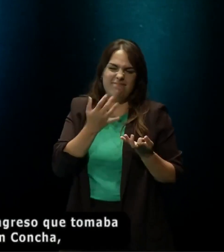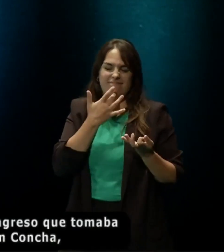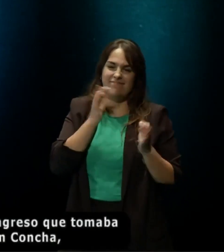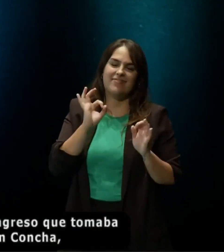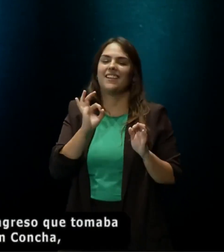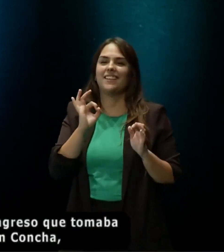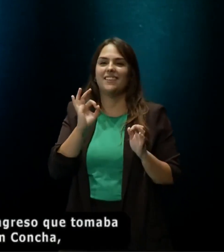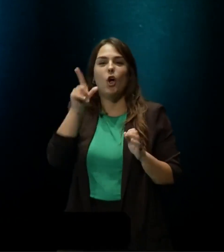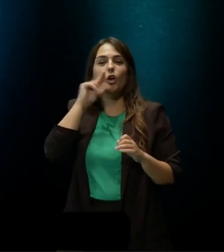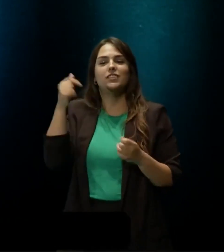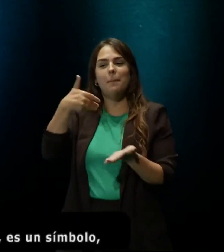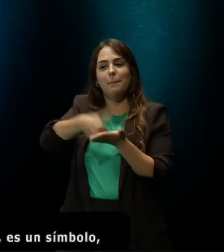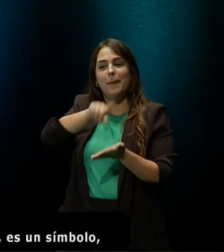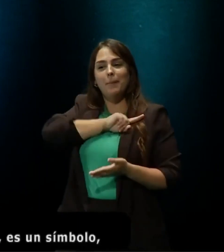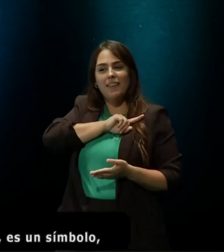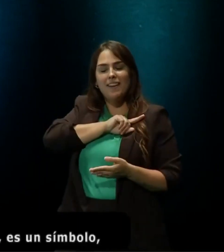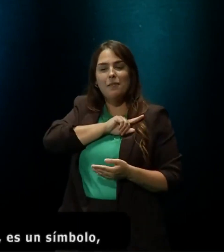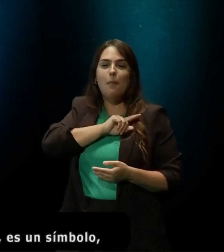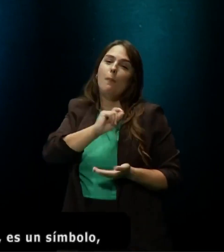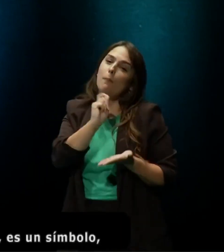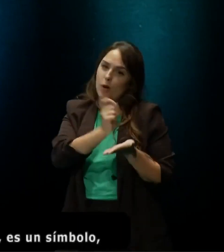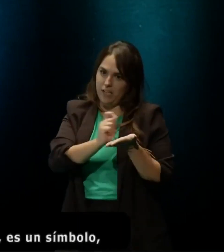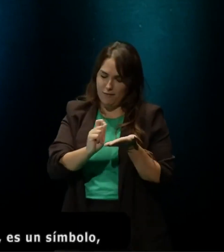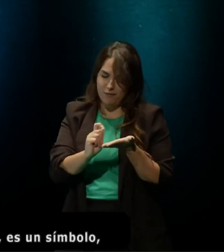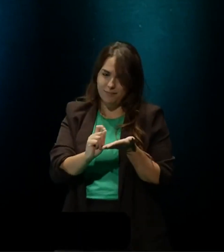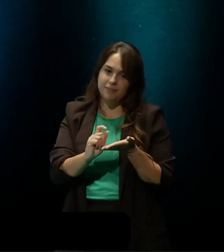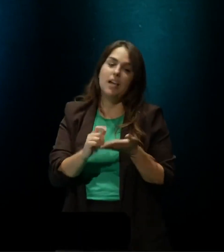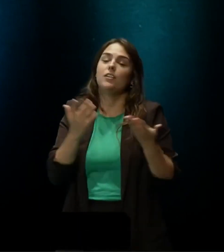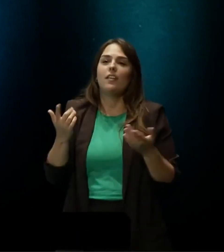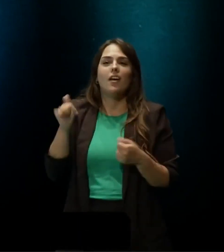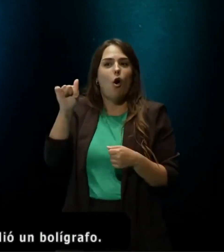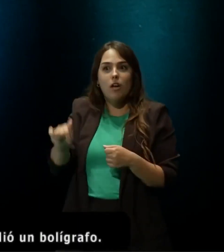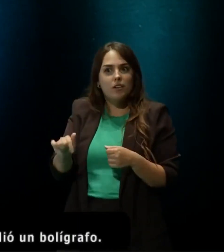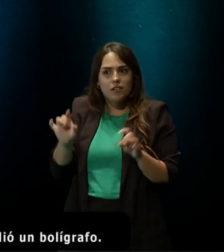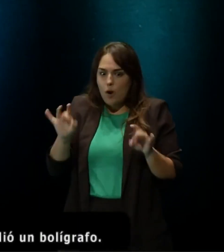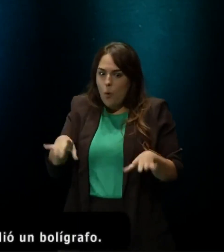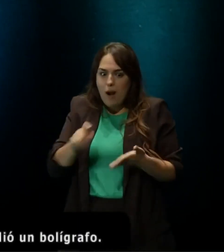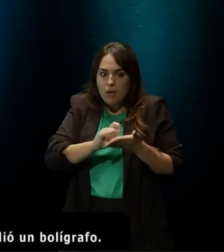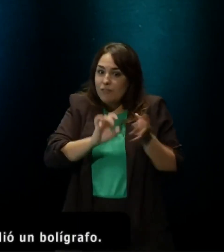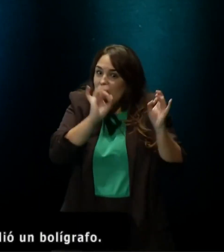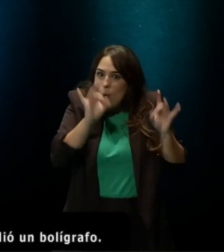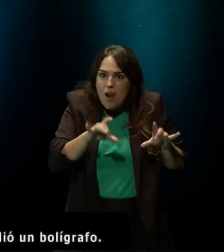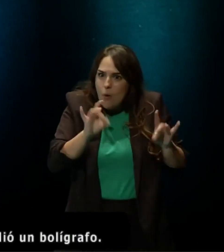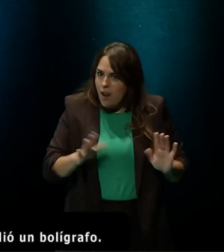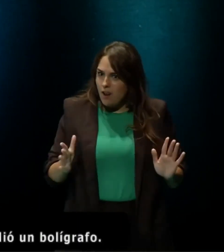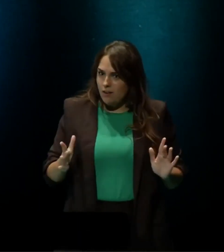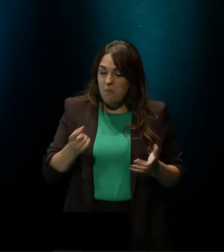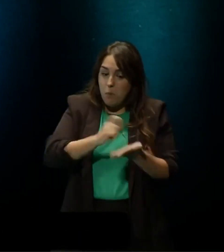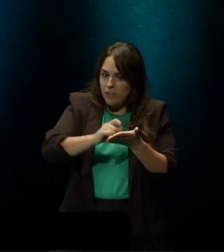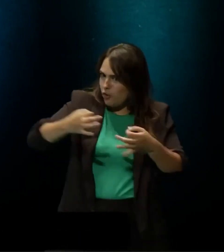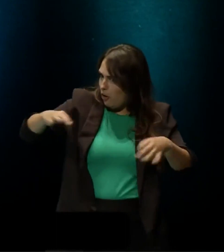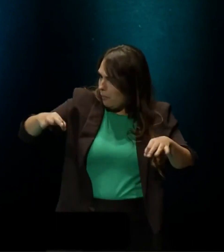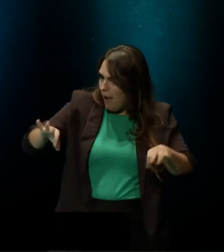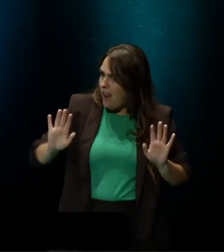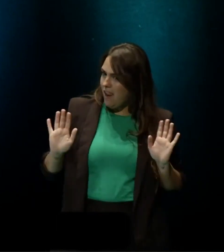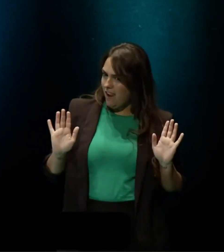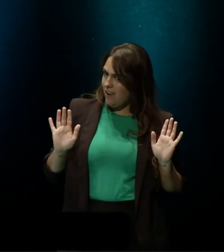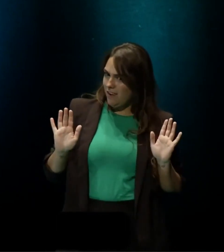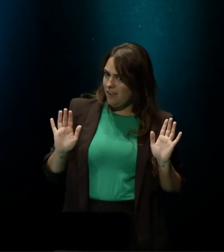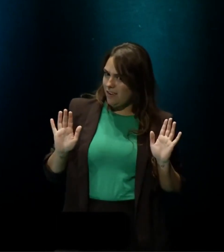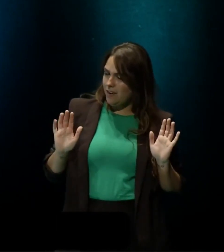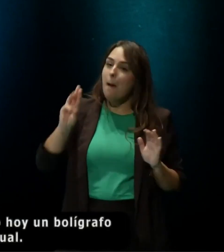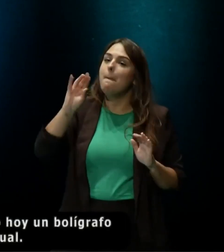me pidió un bolígrafo. Y yo me he traído hoy igual, un bolígrafo igual, es un bolígrafo normal, un